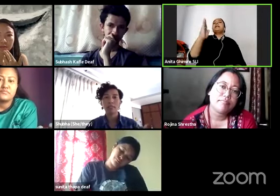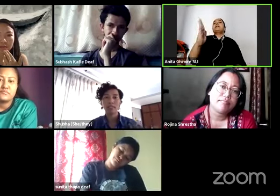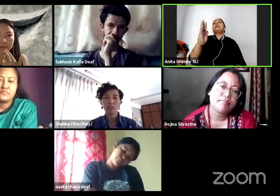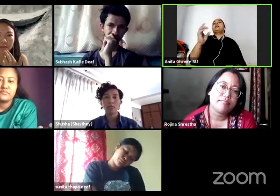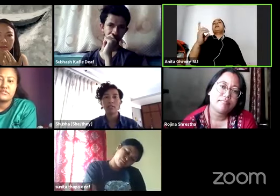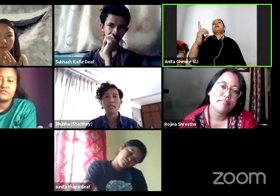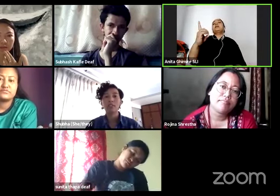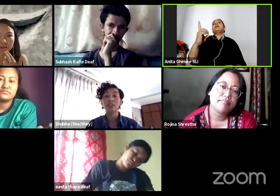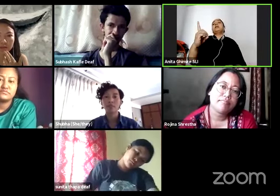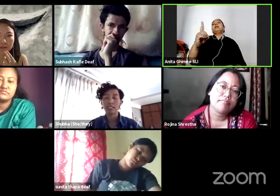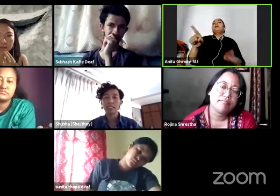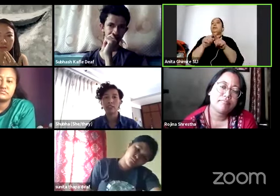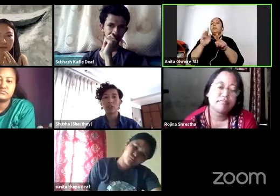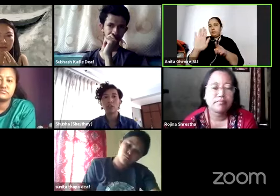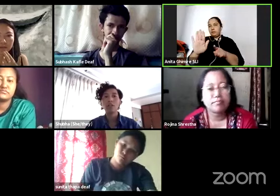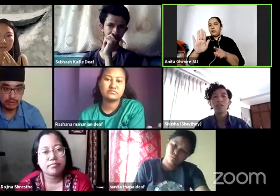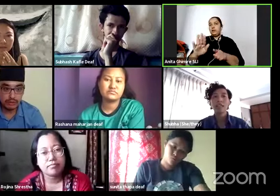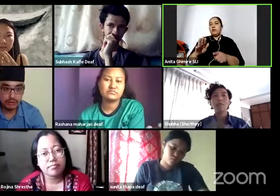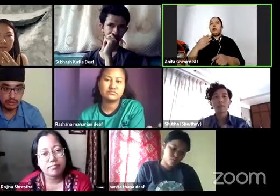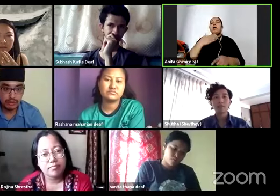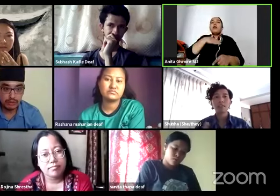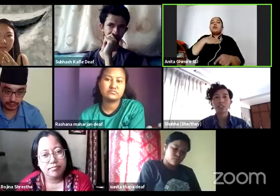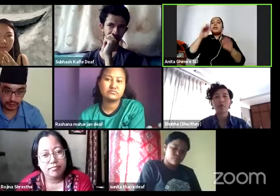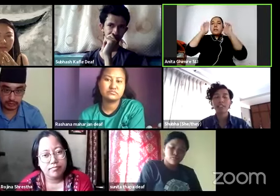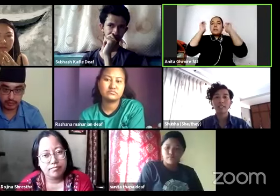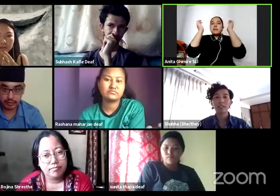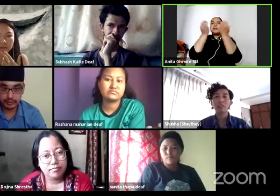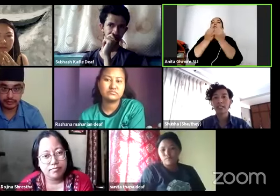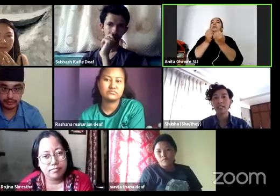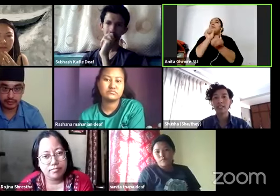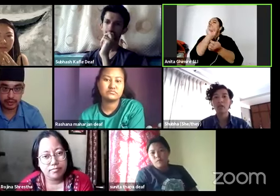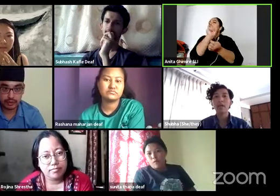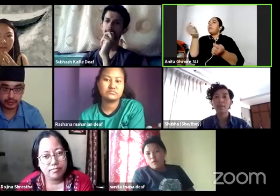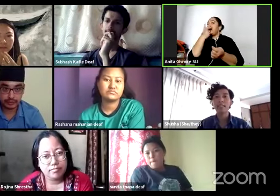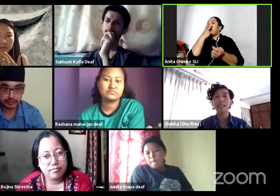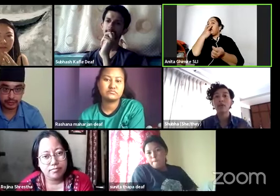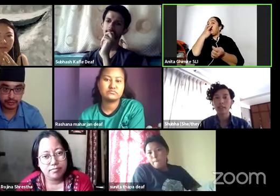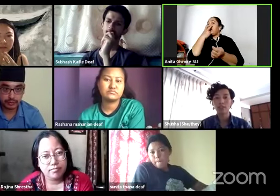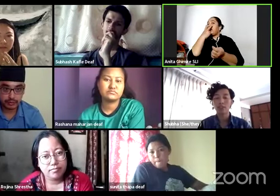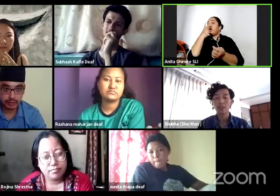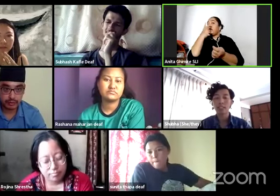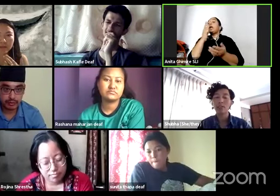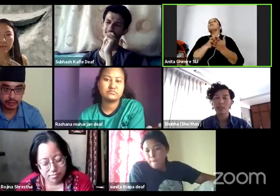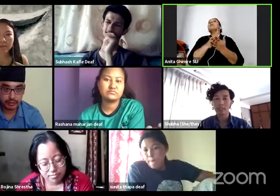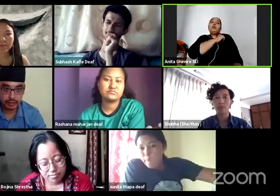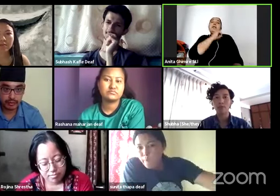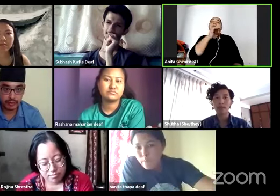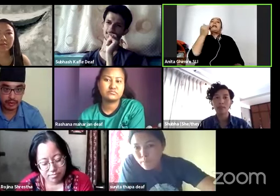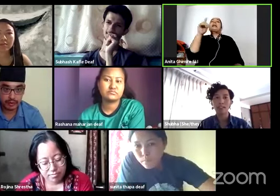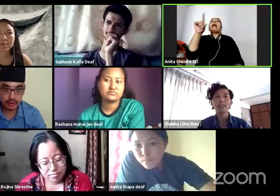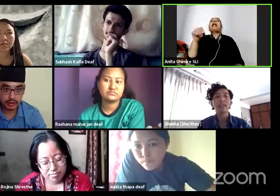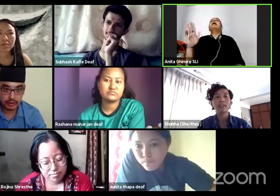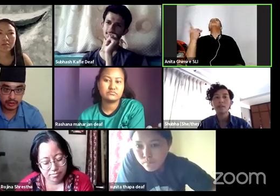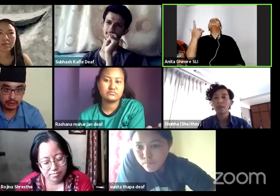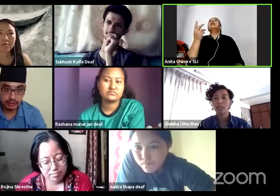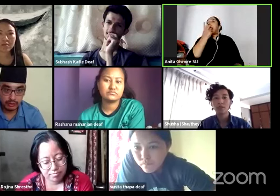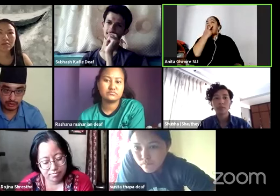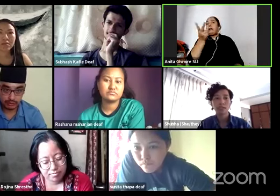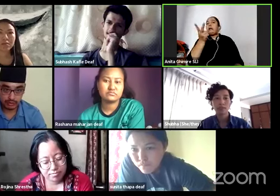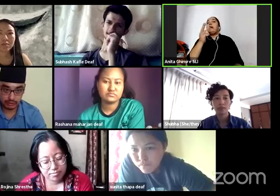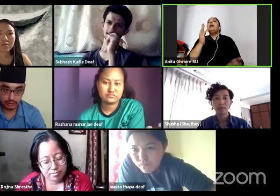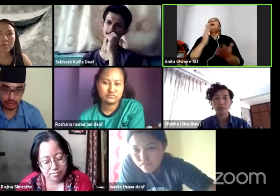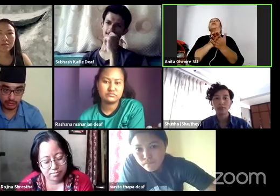एस्पेक्ट मेन्टल हेल्थको कुराकानी कसरी भइरहेको छ र त्यहाँभित्र पनि सेक्सुअलिटीलाई कसरी हेर्ने त हामीले के गर्दा सजिलो होला के गर्दा राम्रो होला भनेर केही